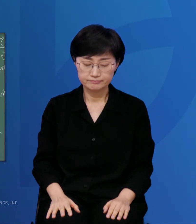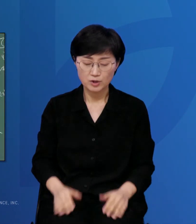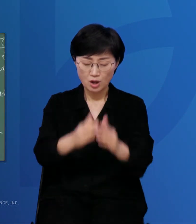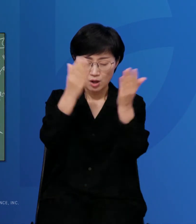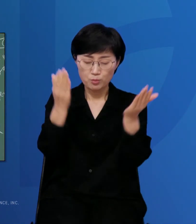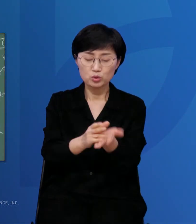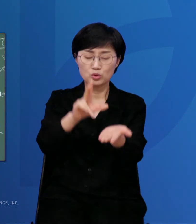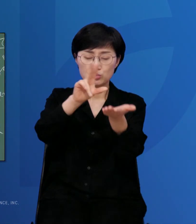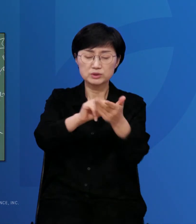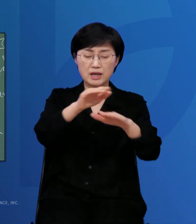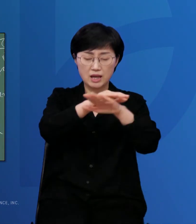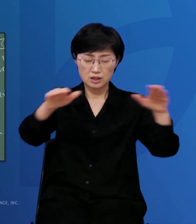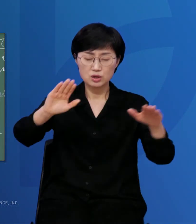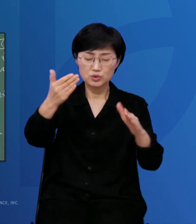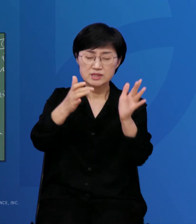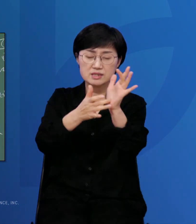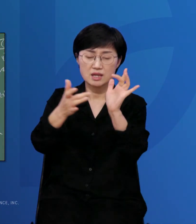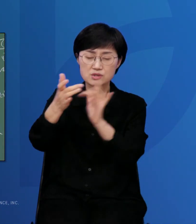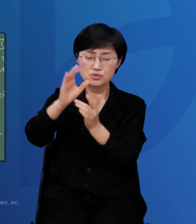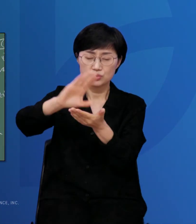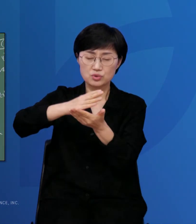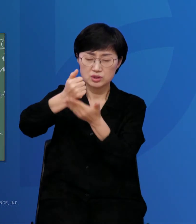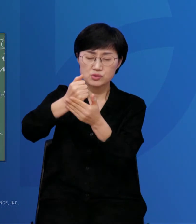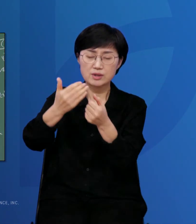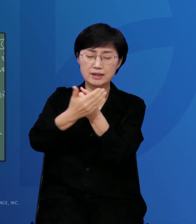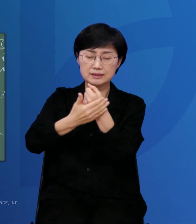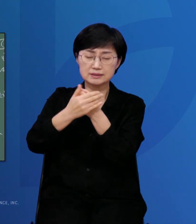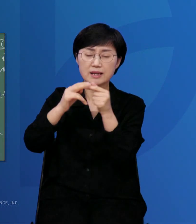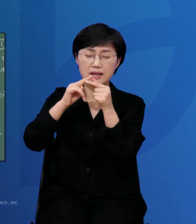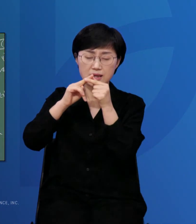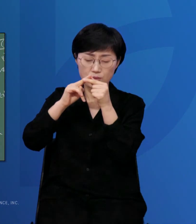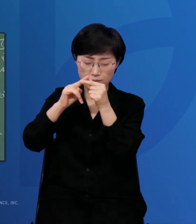모든 문제 해결자이신 예수 그리스도의 은혜와